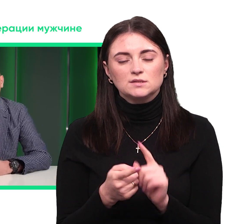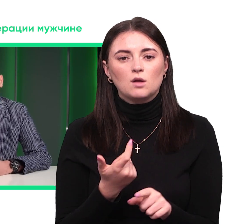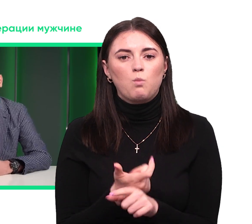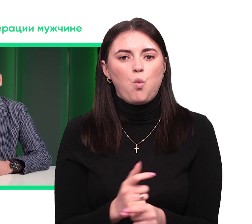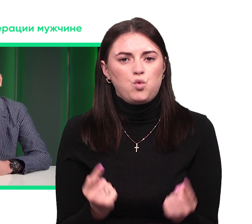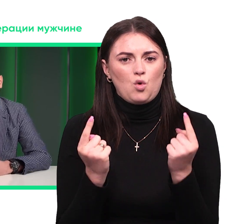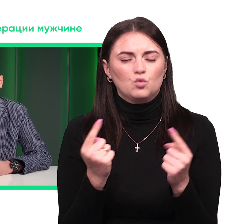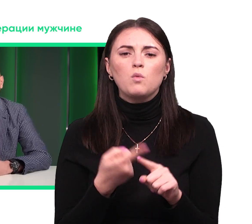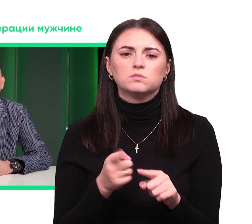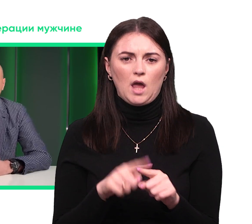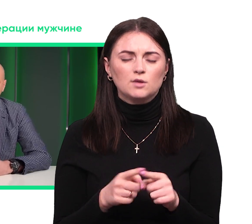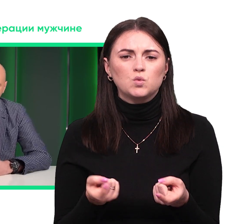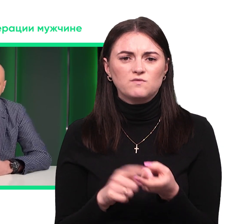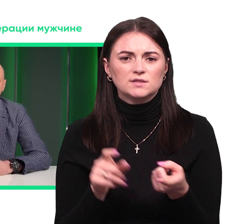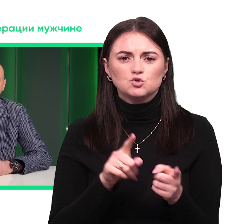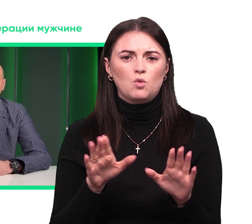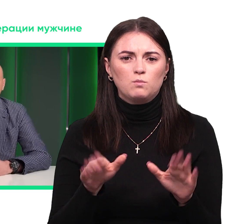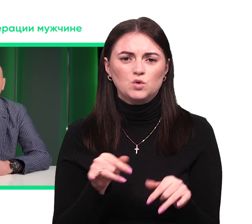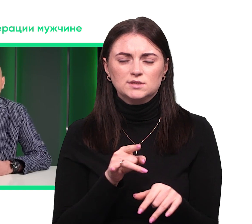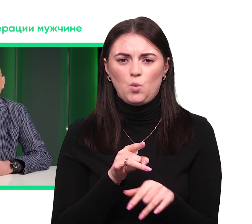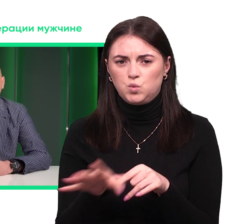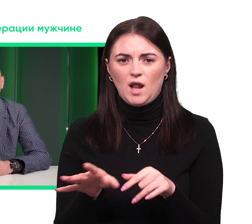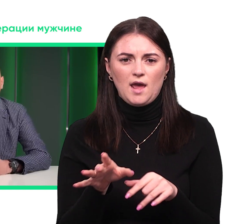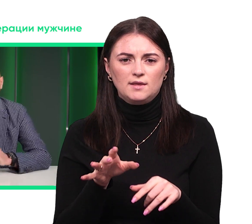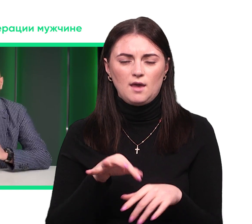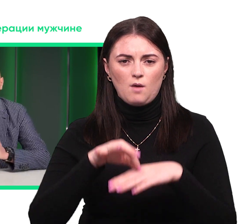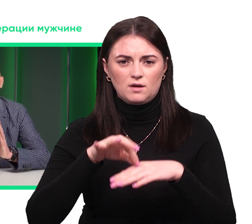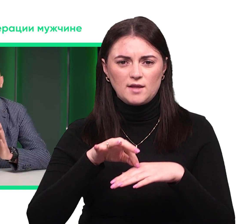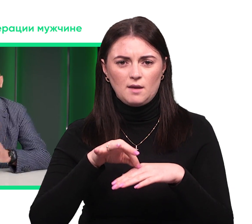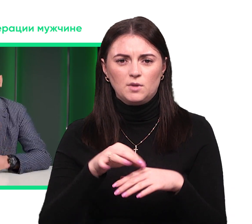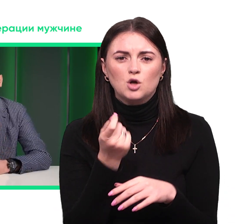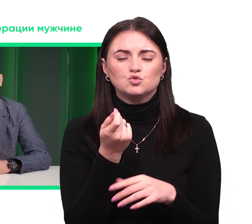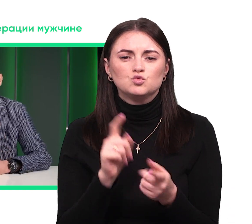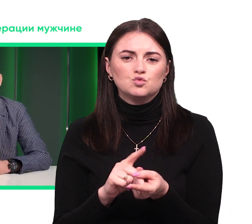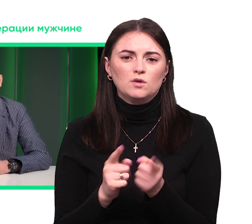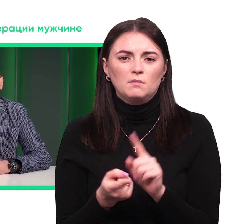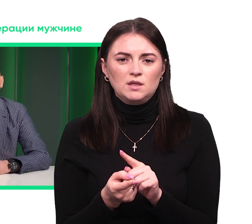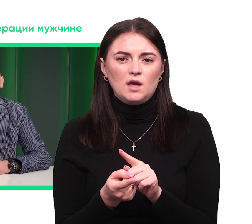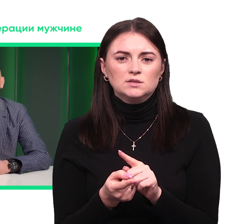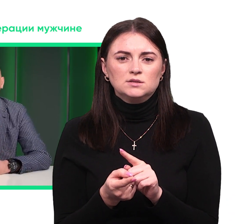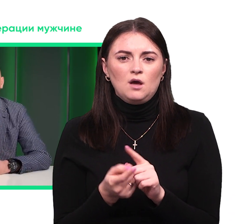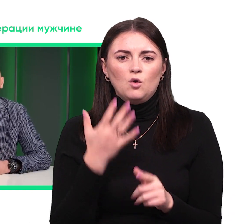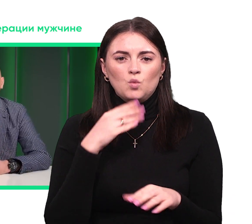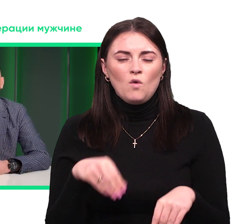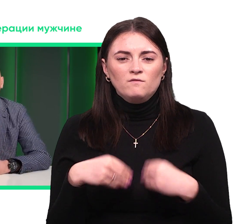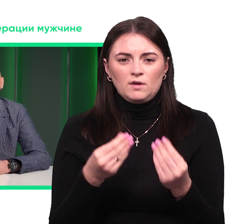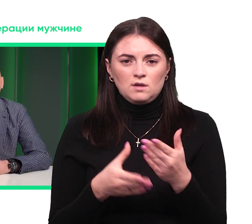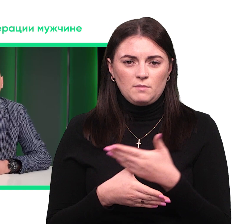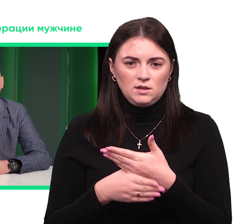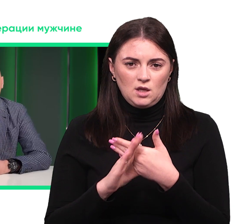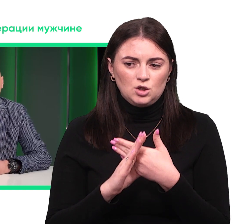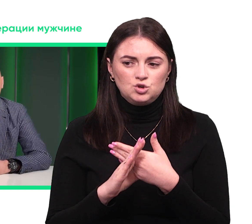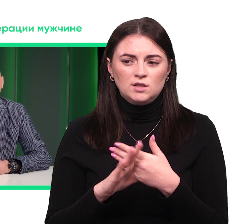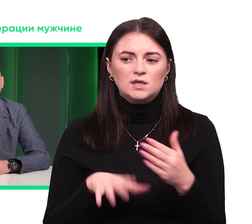крупным. Это связано с тем, что после удаления крайней плоти чуть-чуть меняется кровонаполнение полового члена